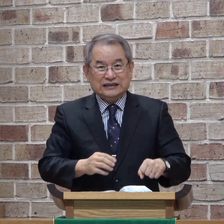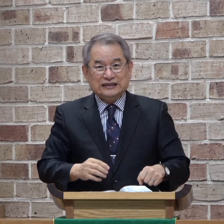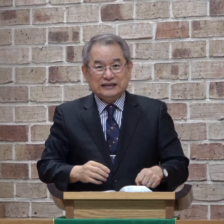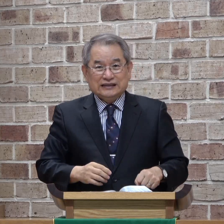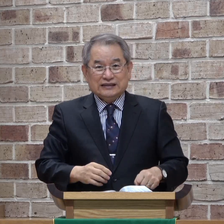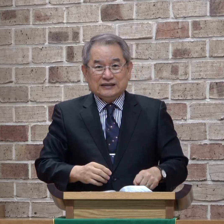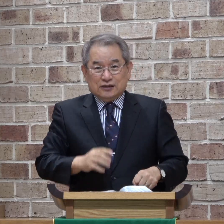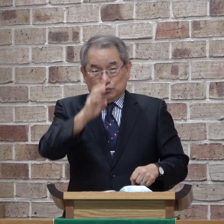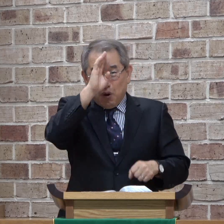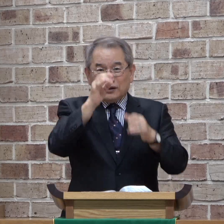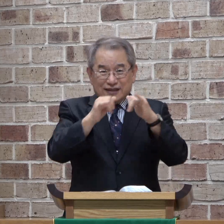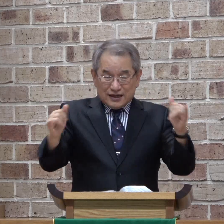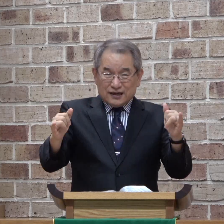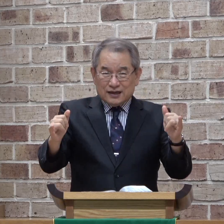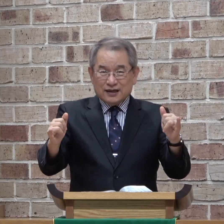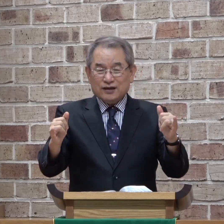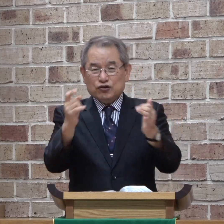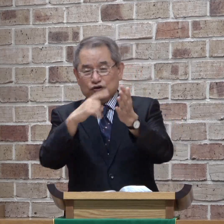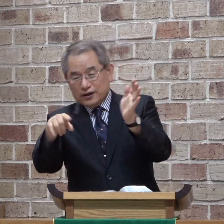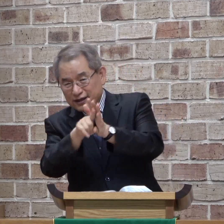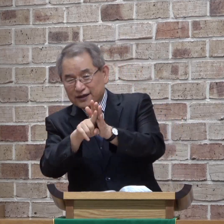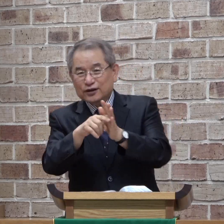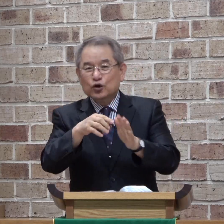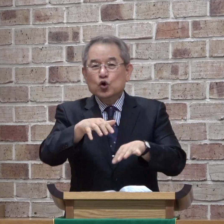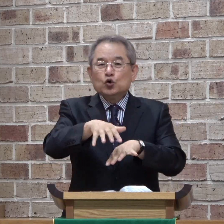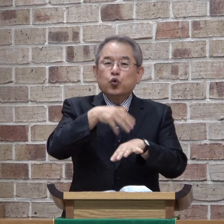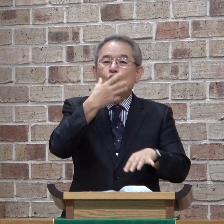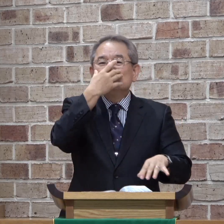놀라지 않습니까? 굉장히 놀라운 일입니다. 바울이